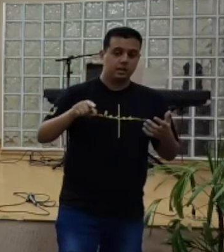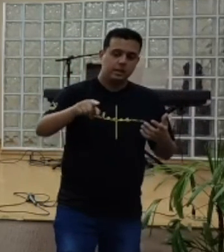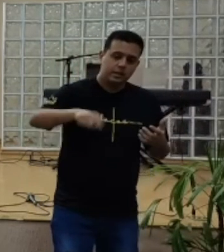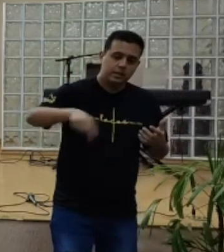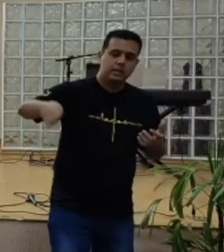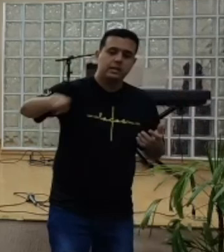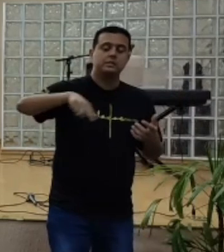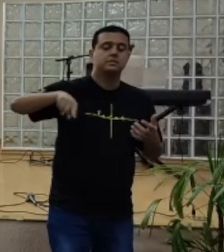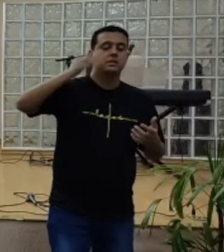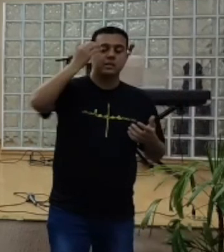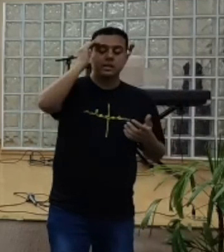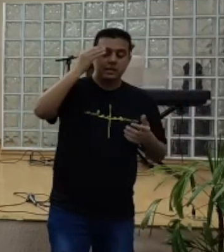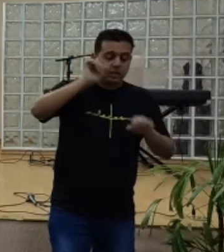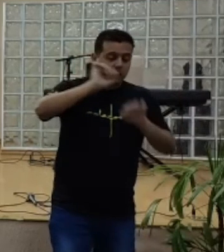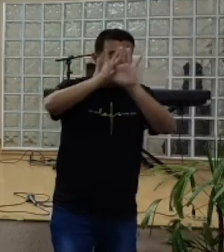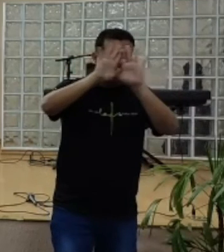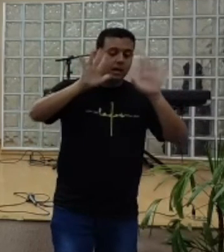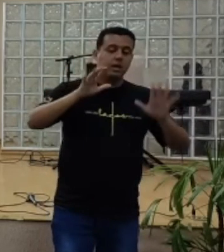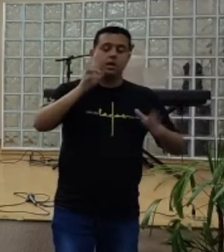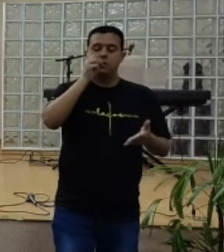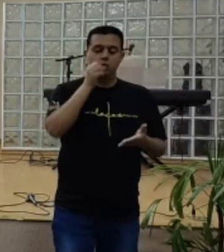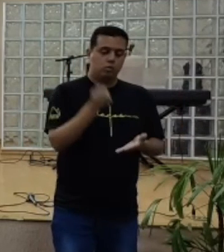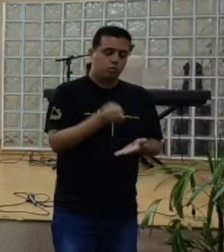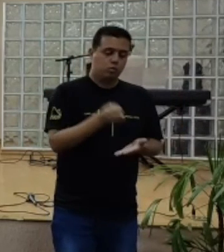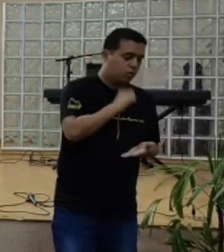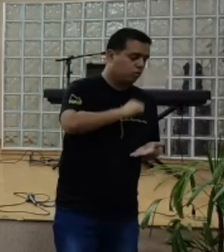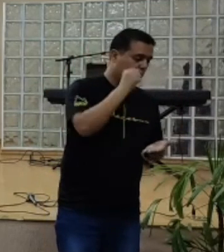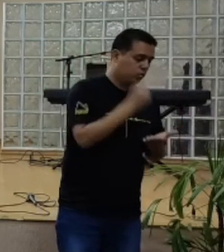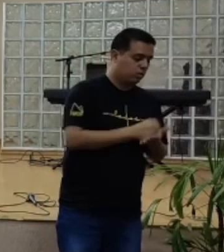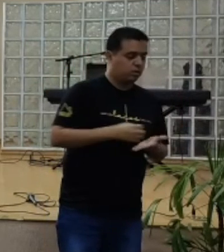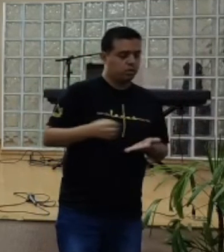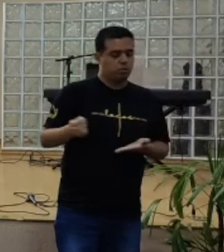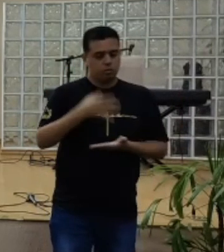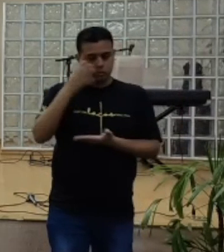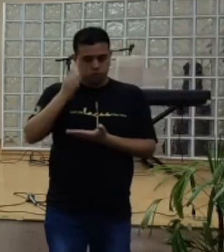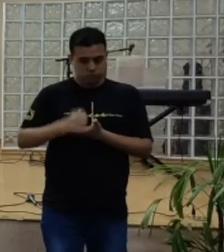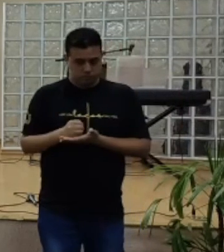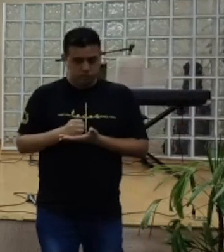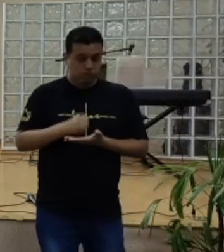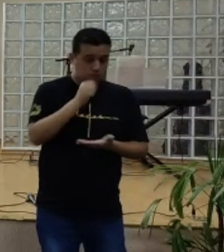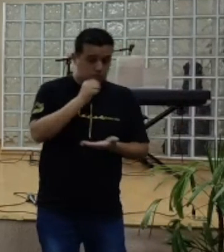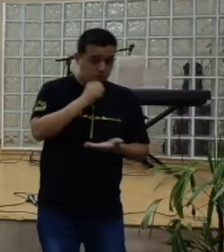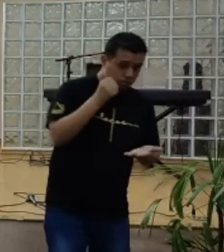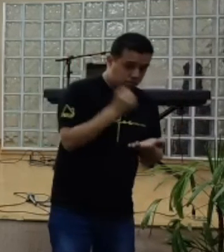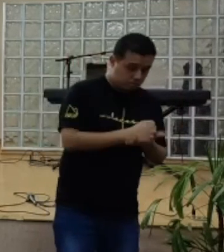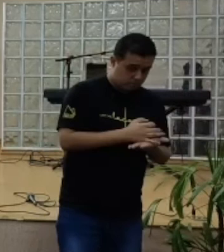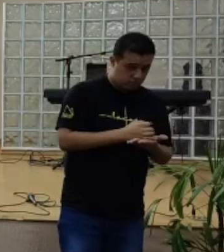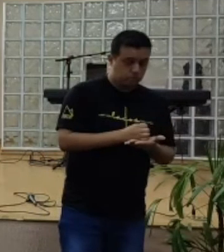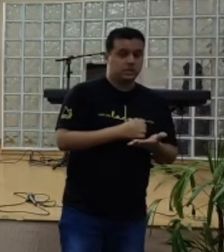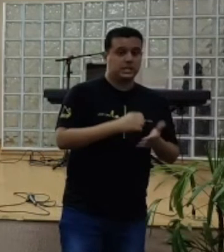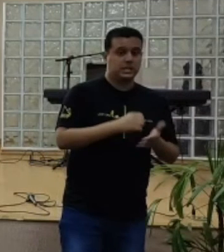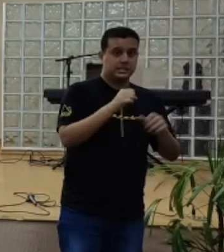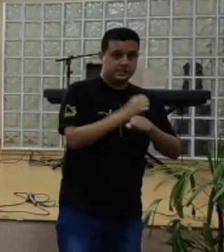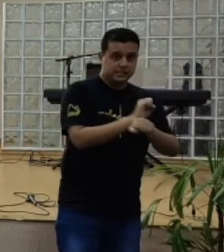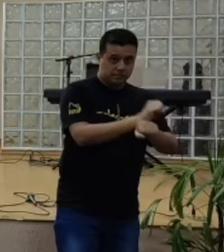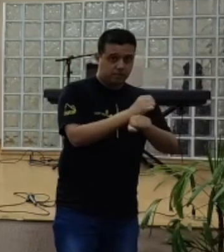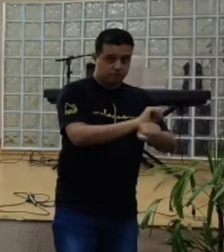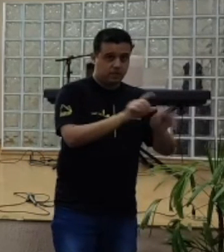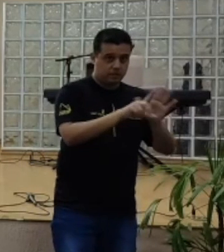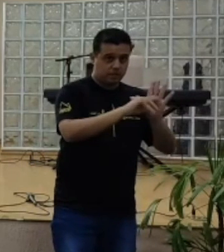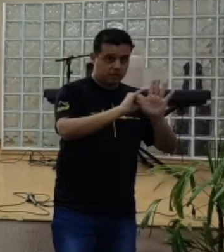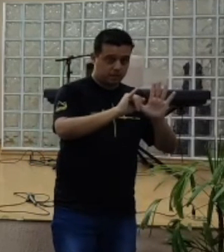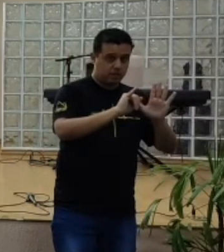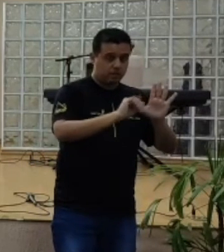alianças. A aliança antiga, que escraviza na lei, ela é representada por Agar. A